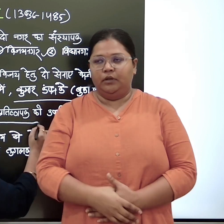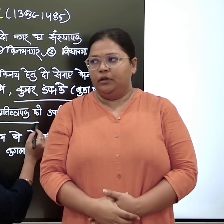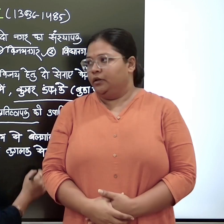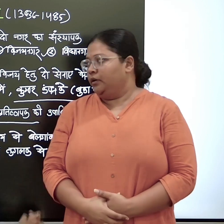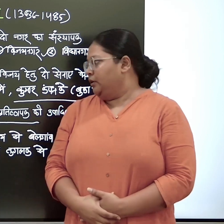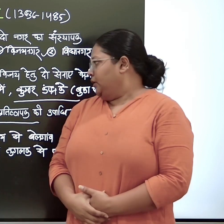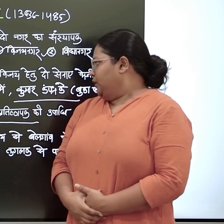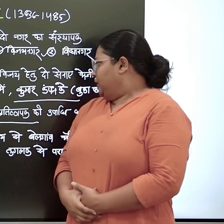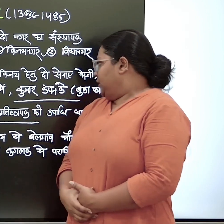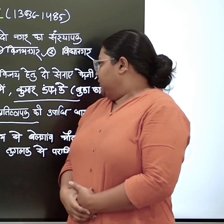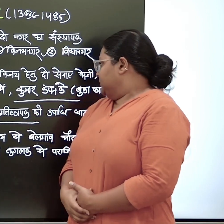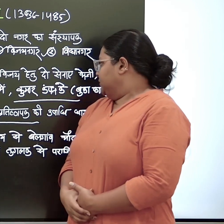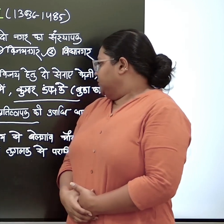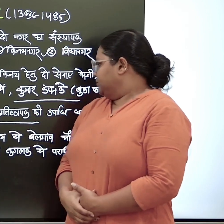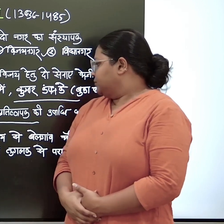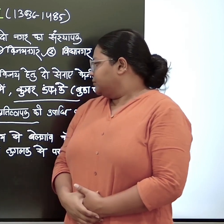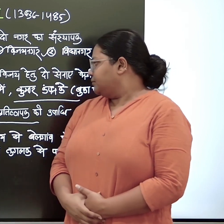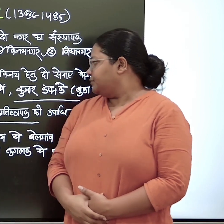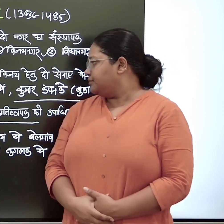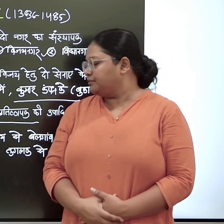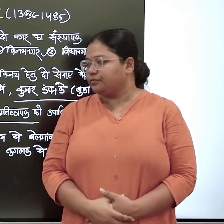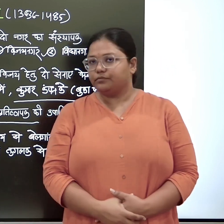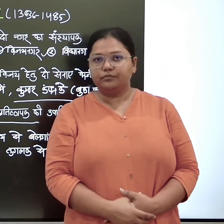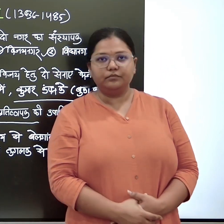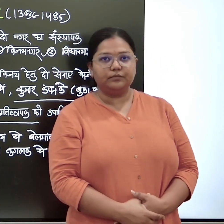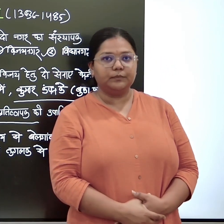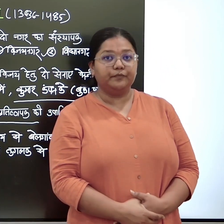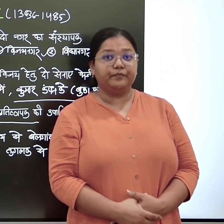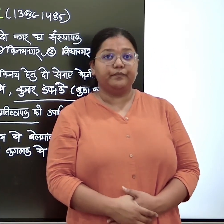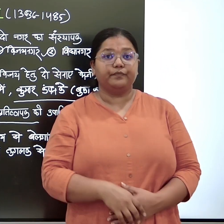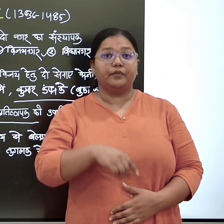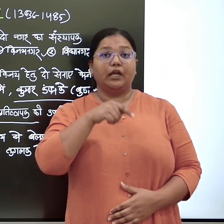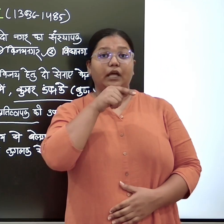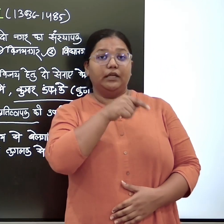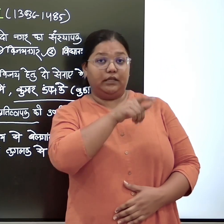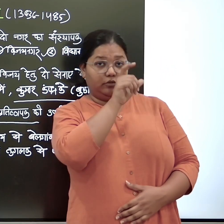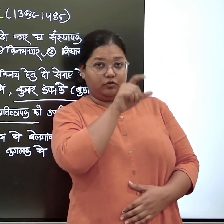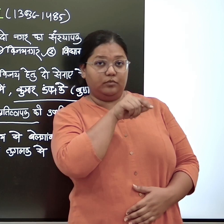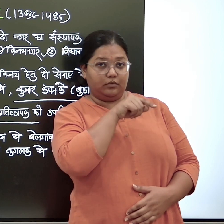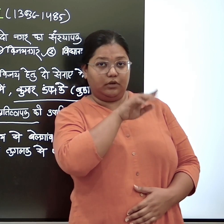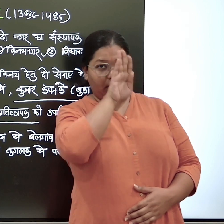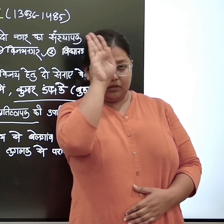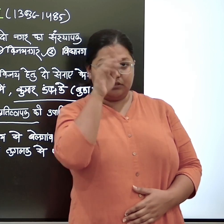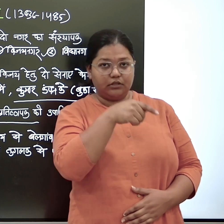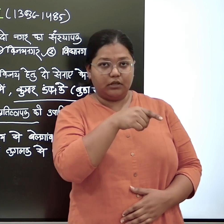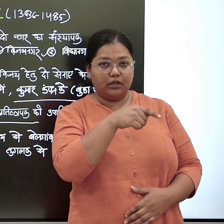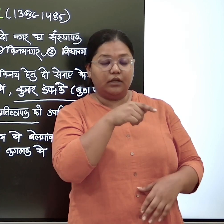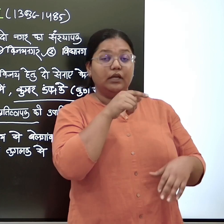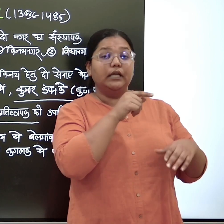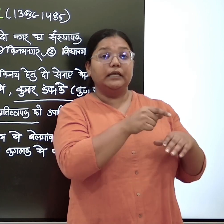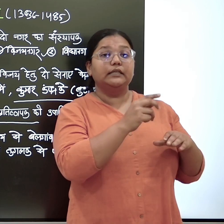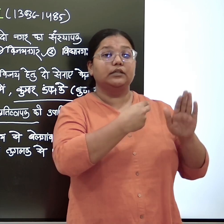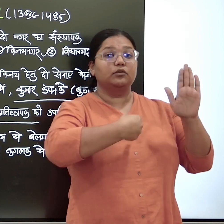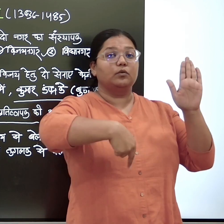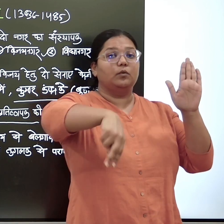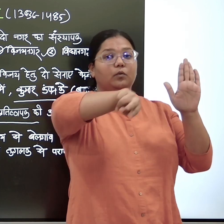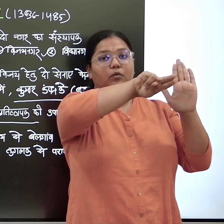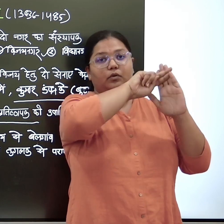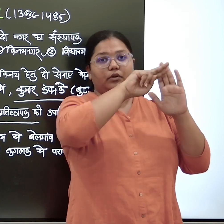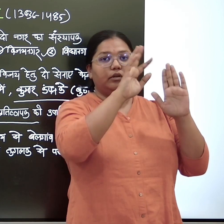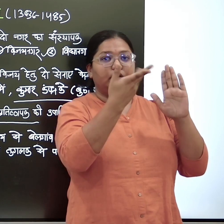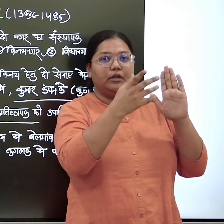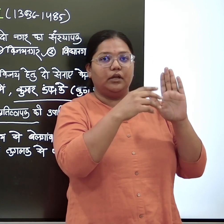लिखना वेद प्रतिष्ठापक की उपाधि धारण की। दूसरे राजा के बारे में लिखना डैश